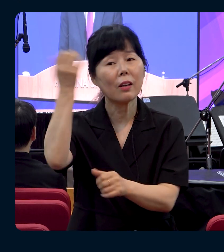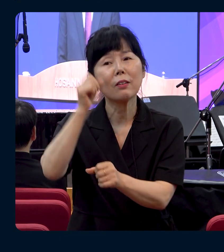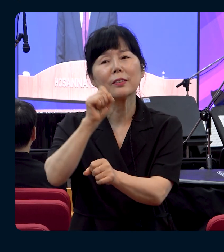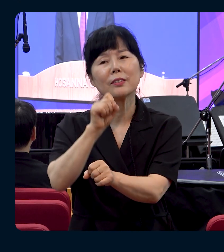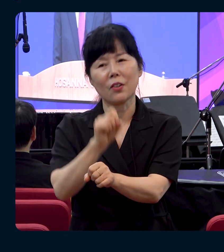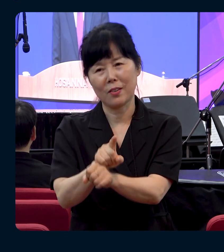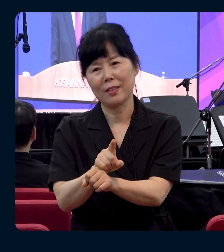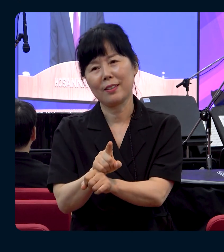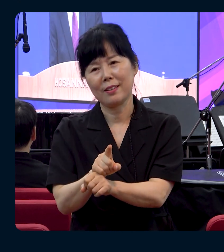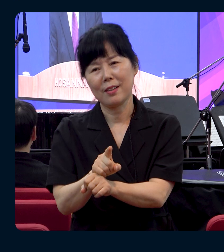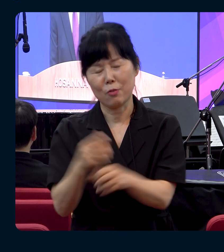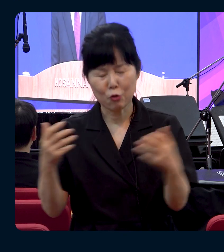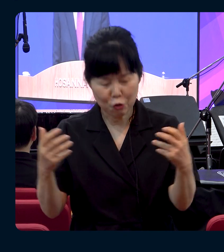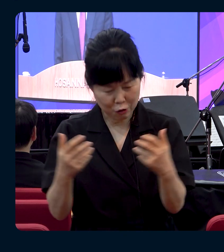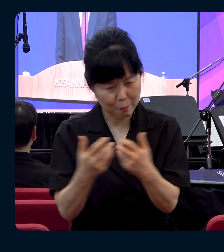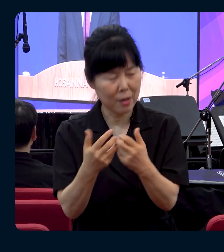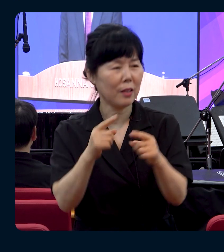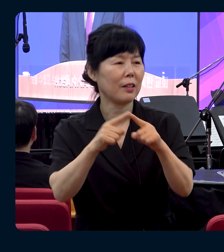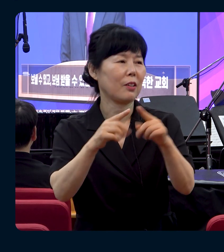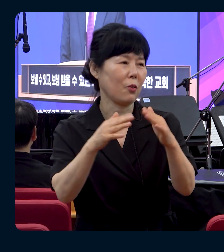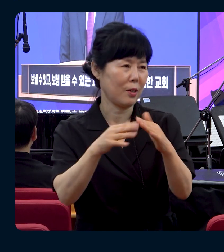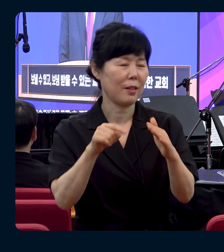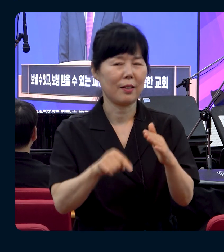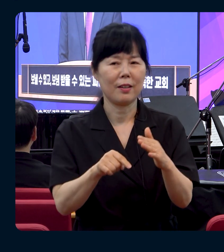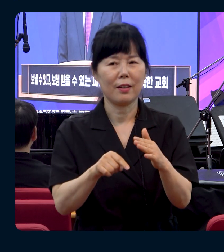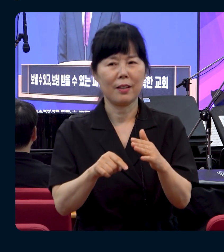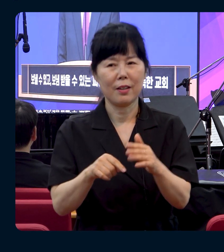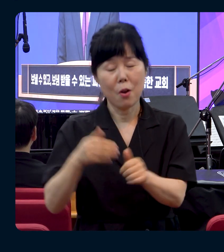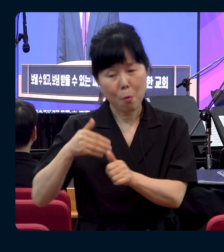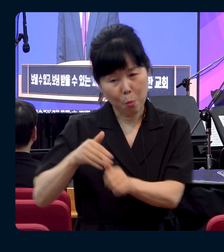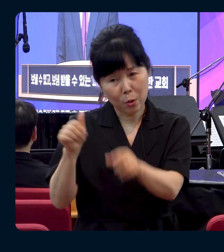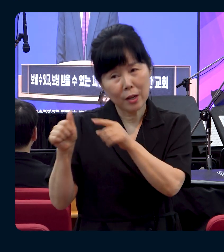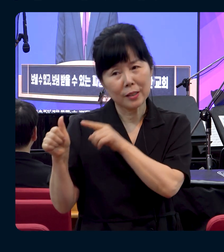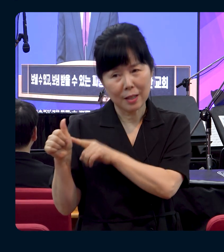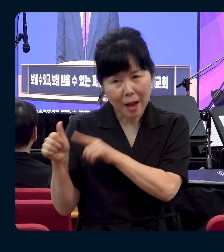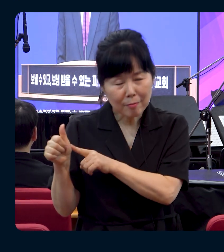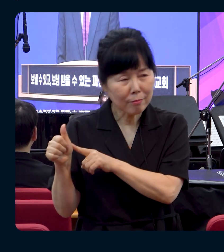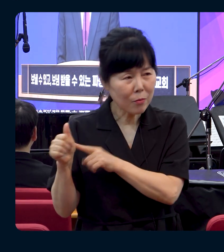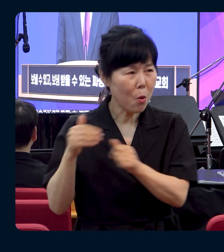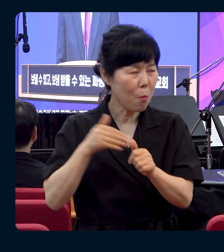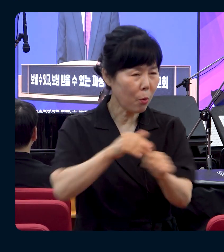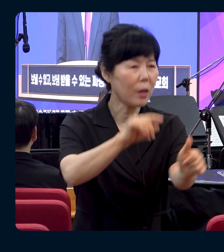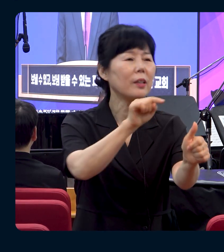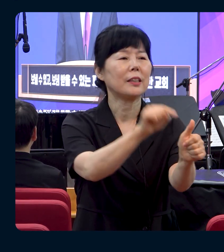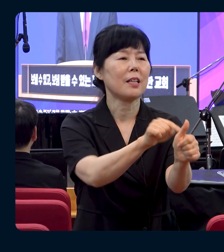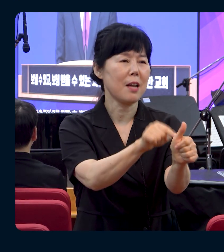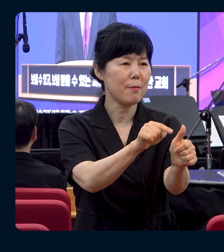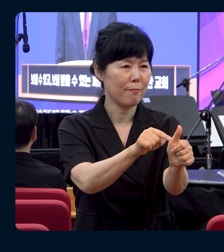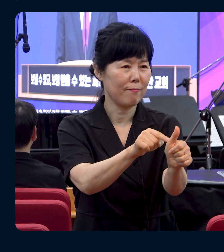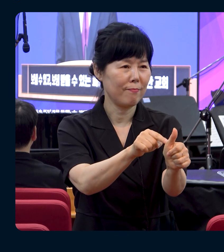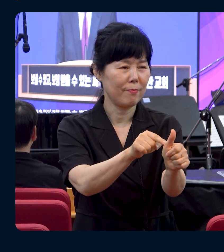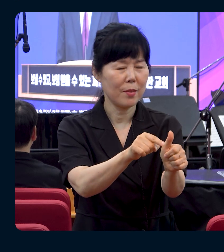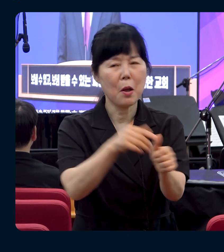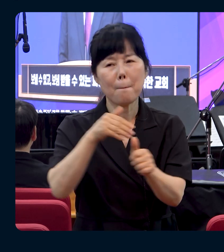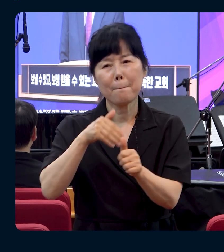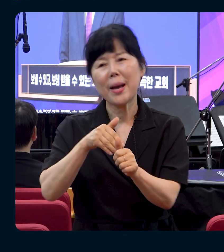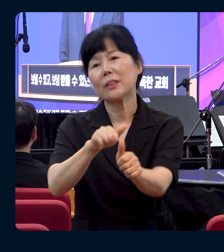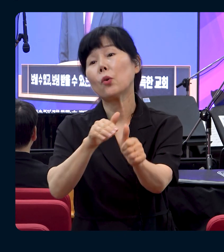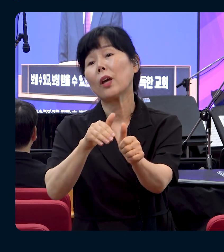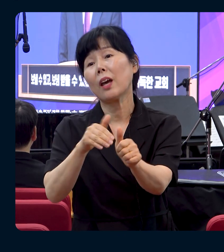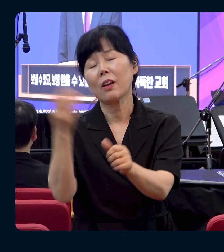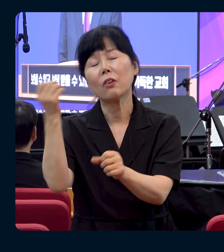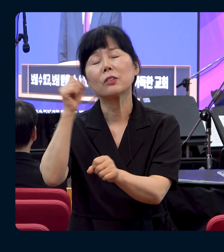정말 진정 아름다운 교회는요 보낼 수 있고 보냄 받을 수 있는 파송의 영성이 가득한 그런 교회예요.